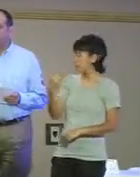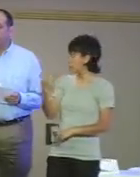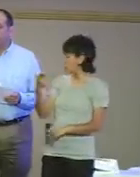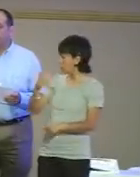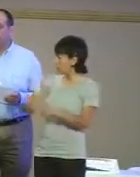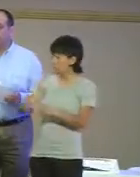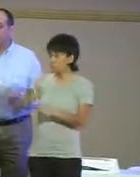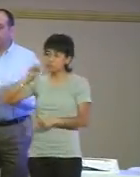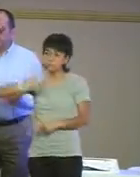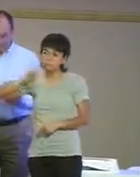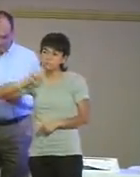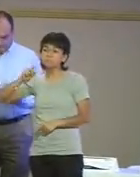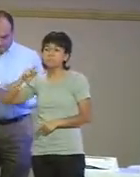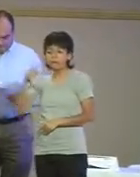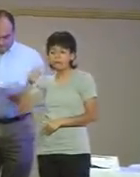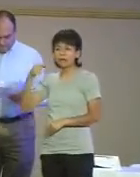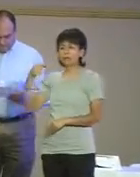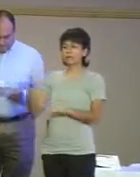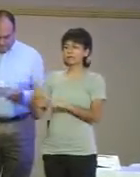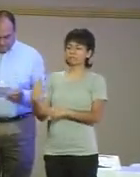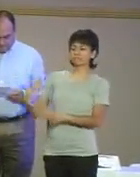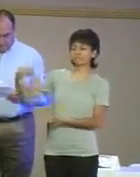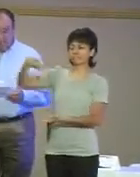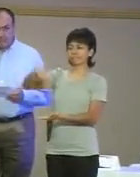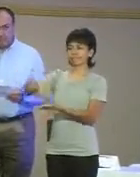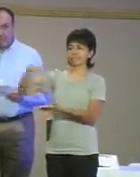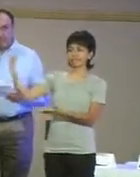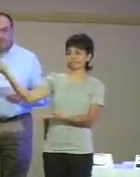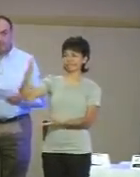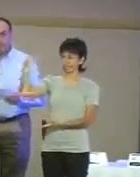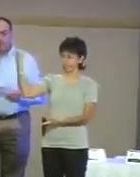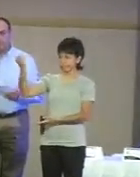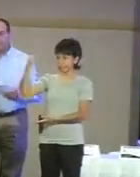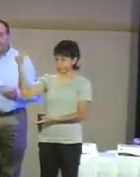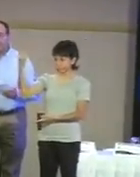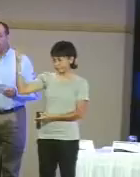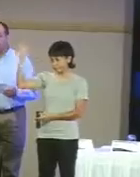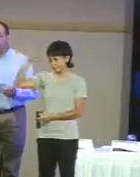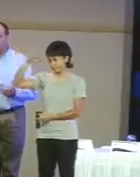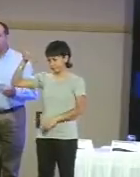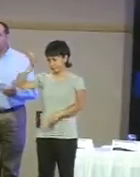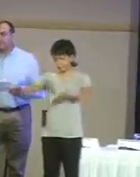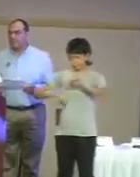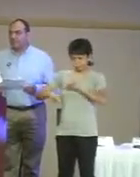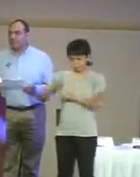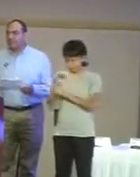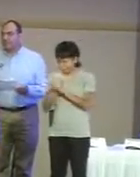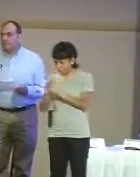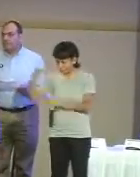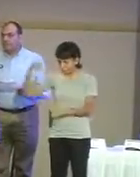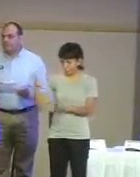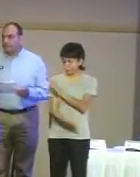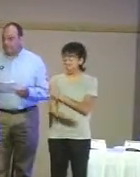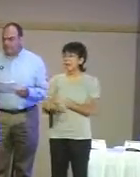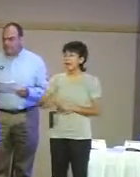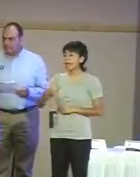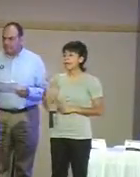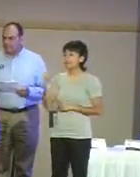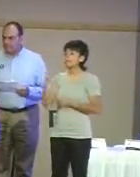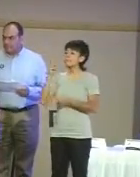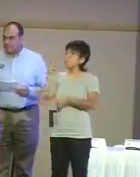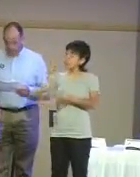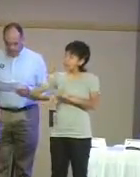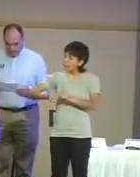Nuestro siguiente coordinador científico y él nos va a presentar los siguientes ponentes que van a platicar sobre el